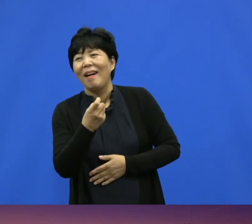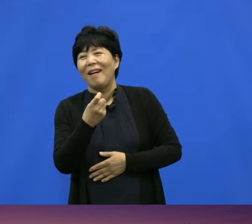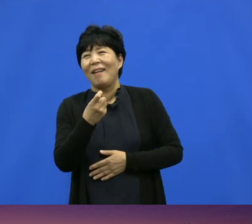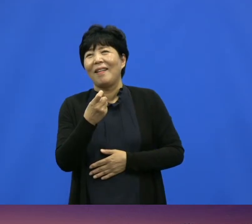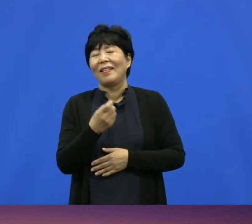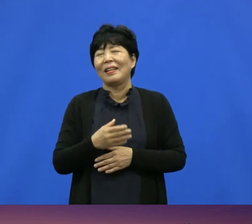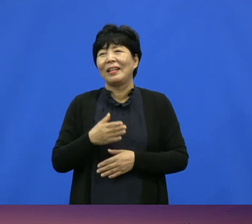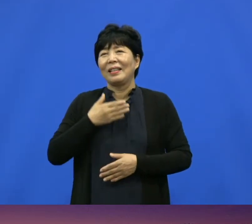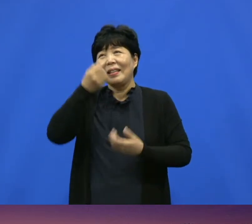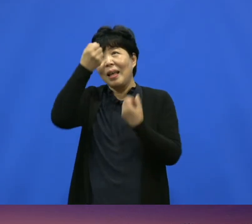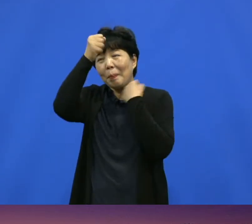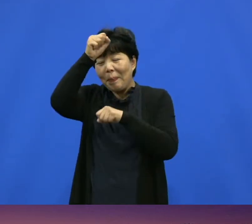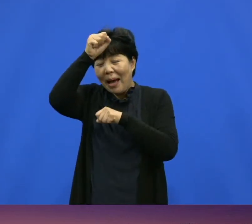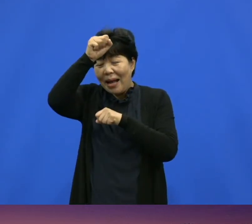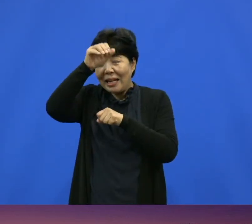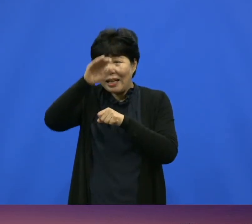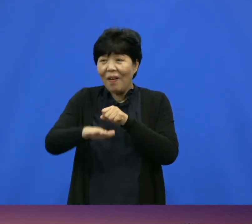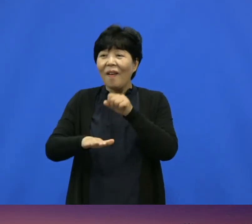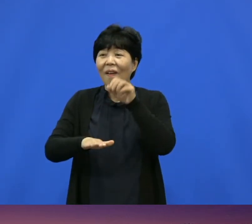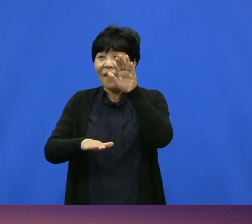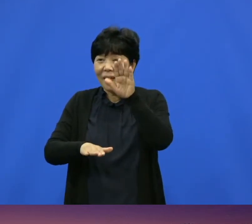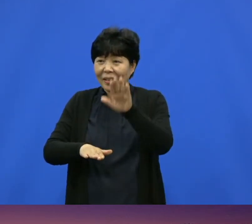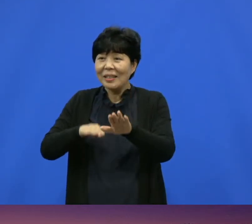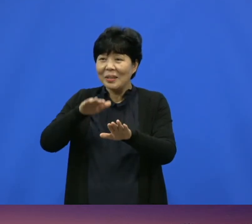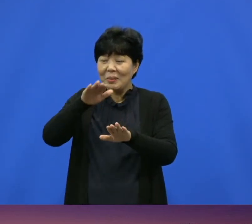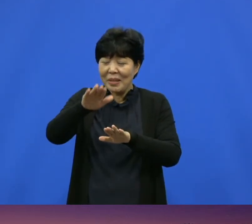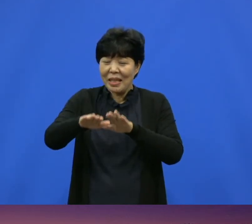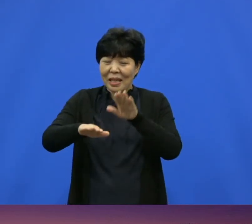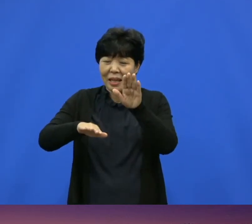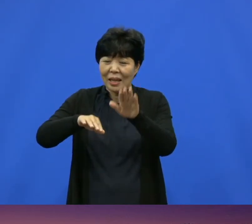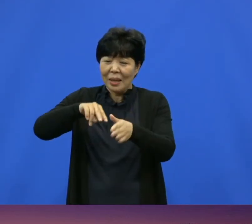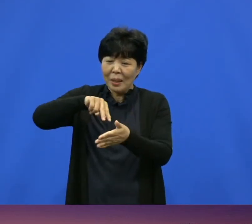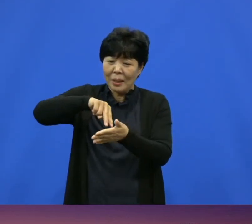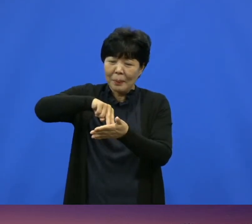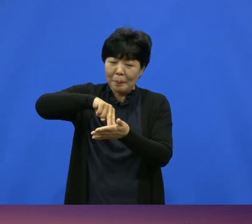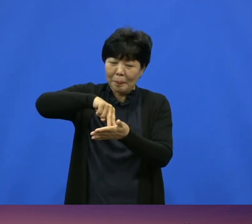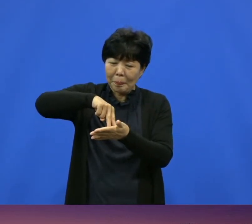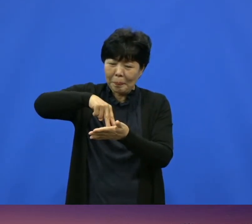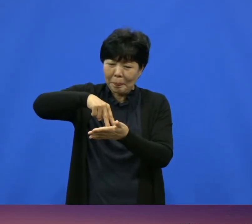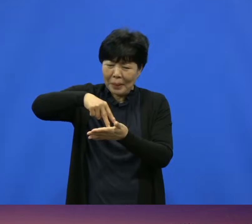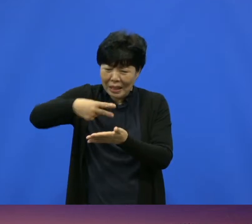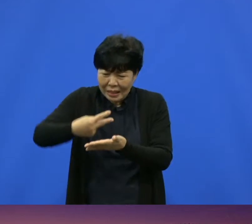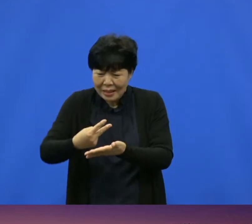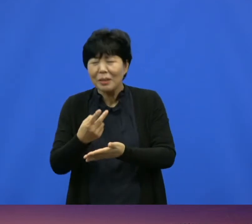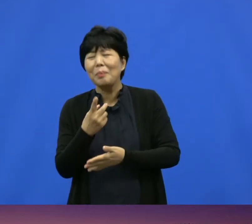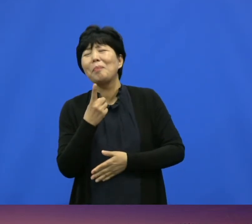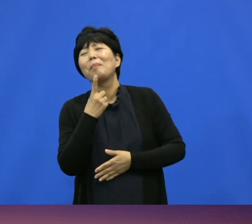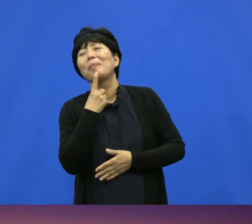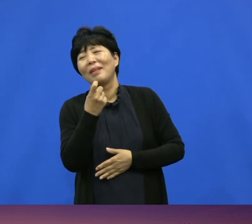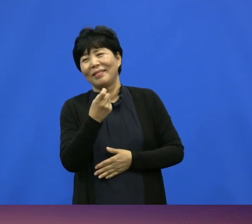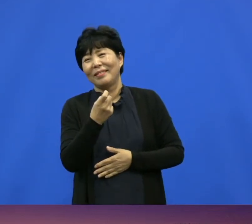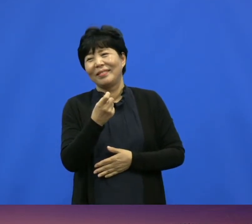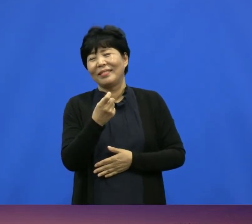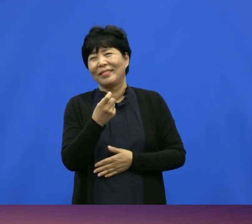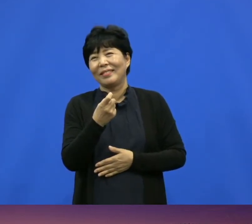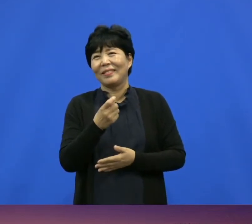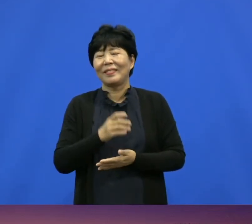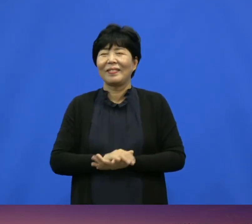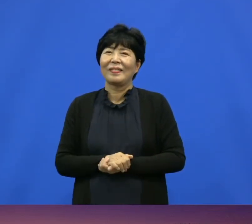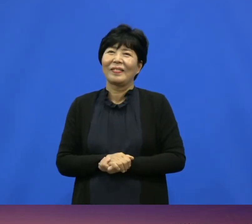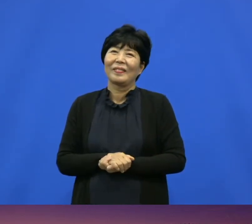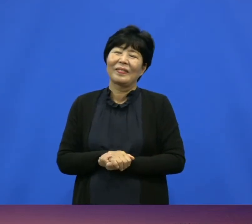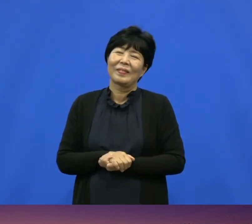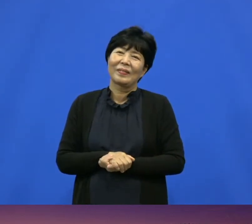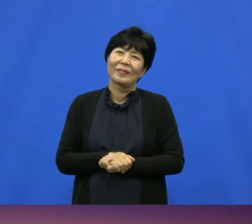나의 걸음이, 여기 우리 한글에는 그냥 미끄러질 뻔하였으니 했는데 이것도 마찬가지. 나의 걸음이 거의 미끄러질 뻔하였다는